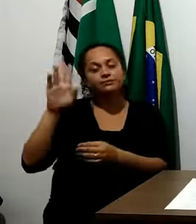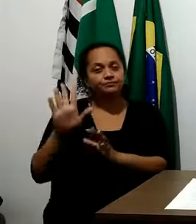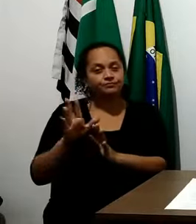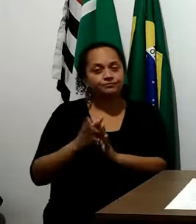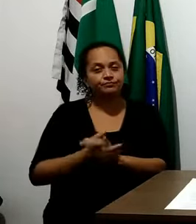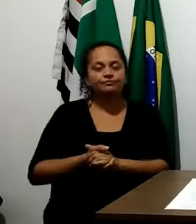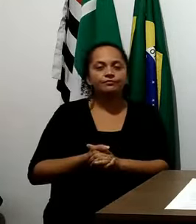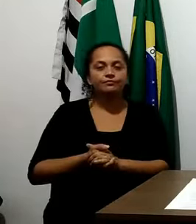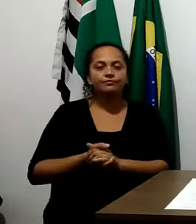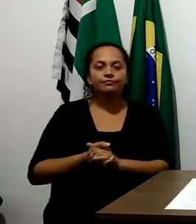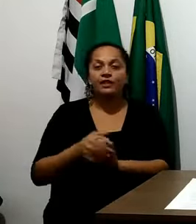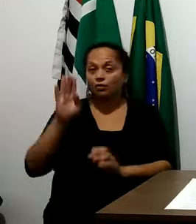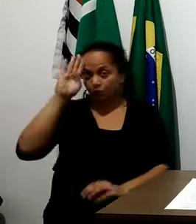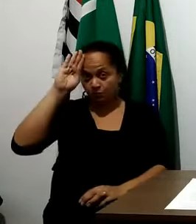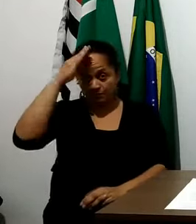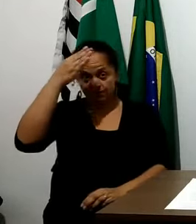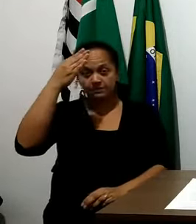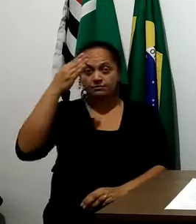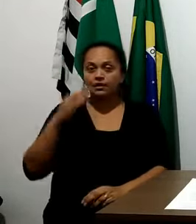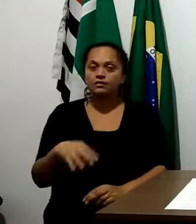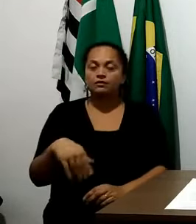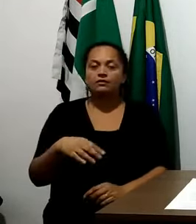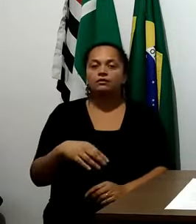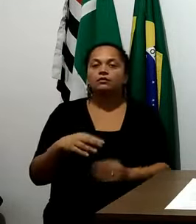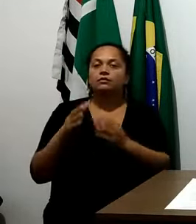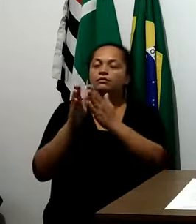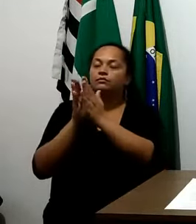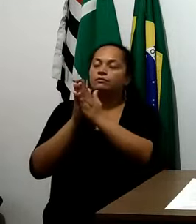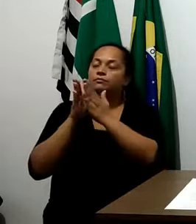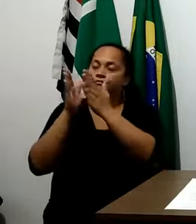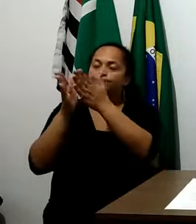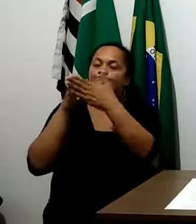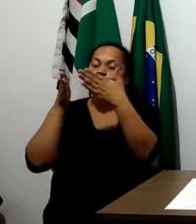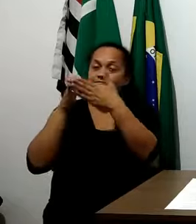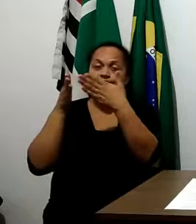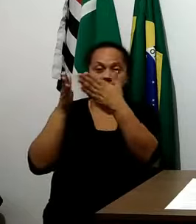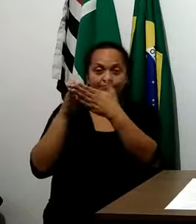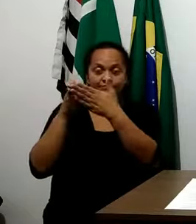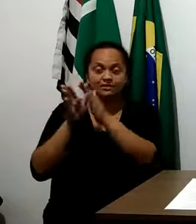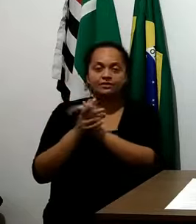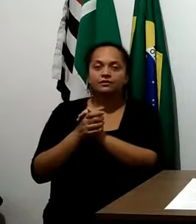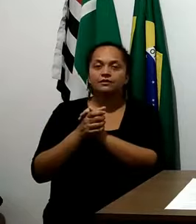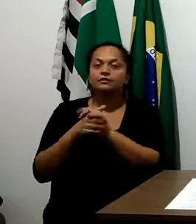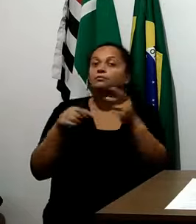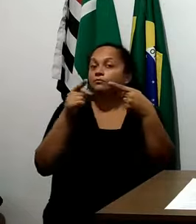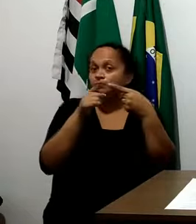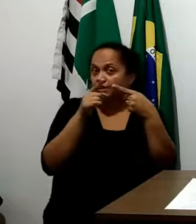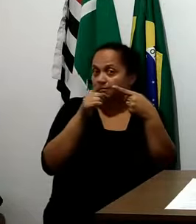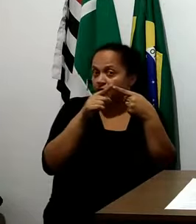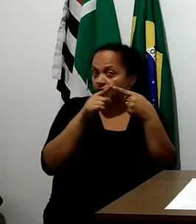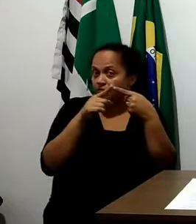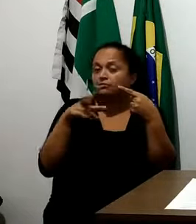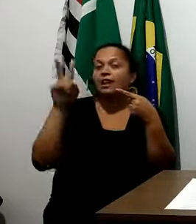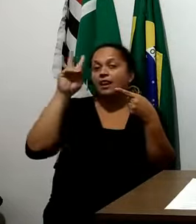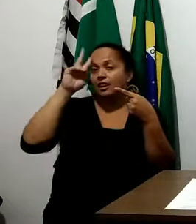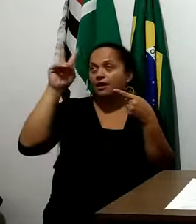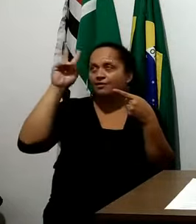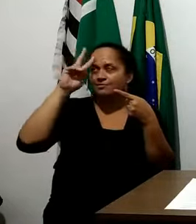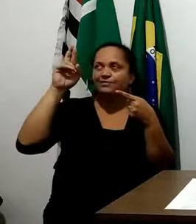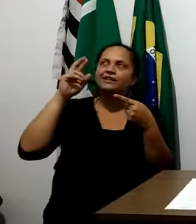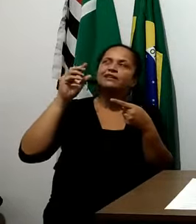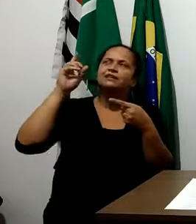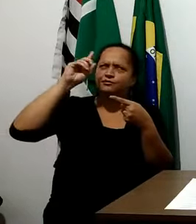O principal papel do intercessor, existem duas funções. Primeiro, se lembrar daquilo que o Senhor